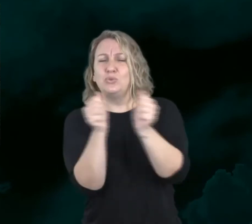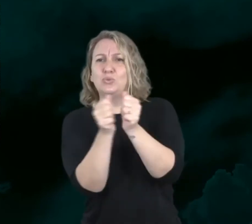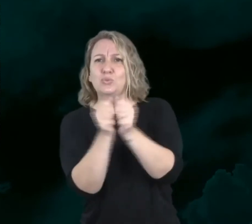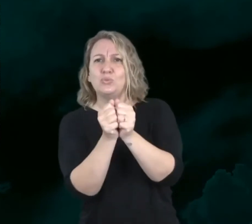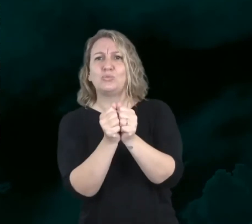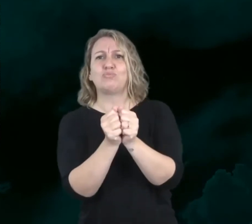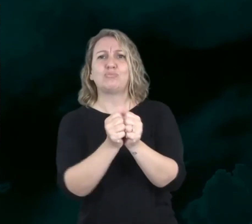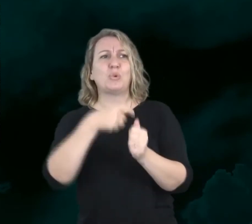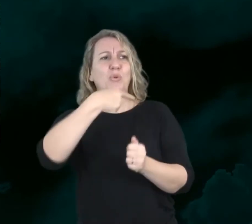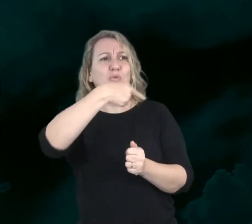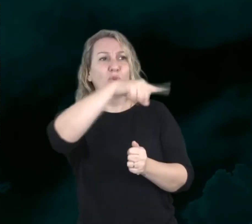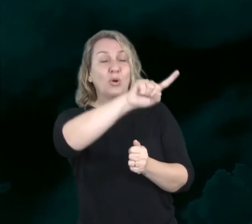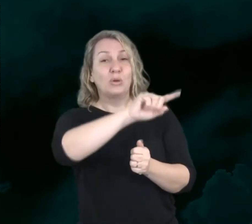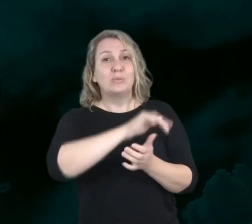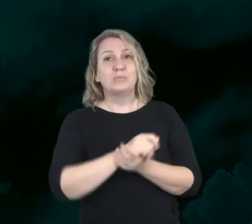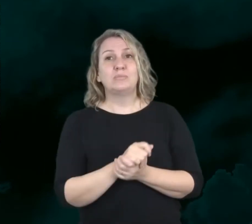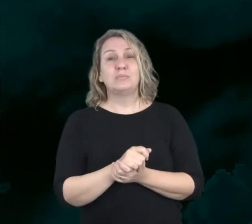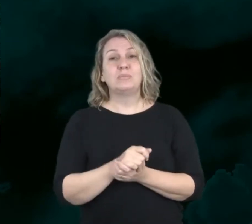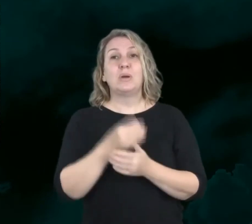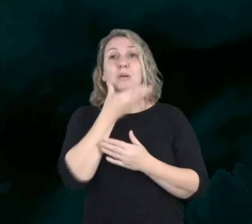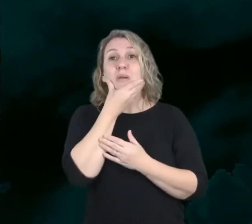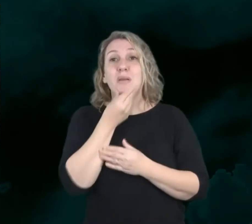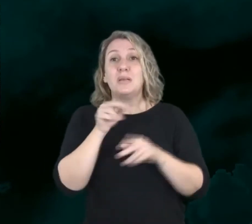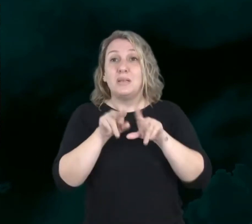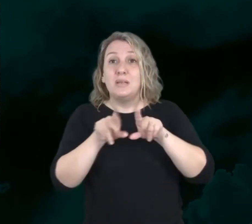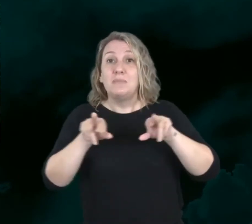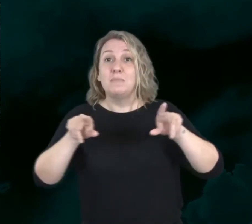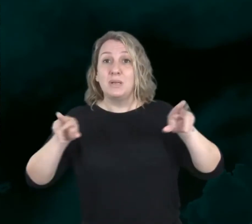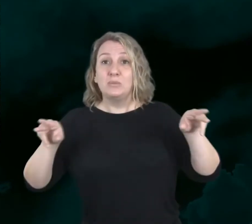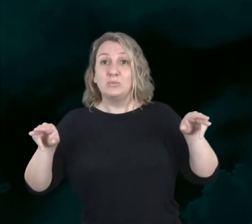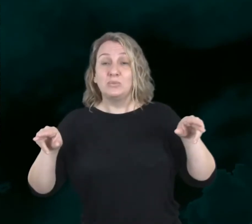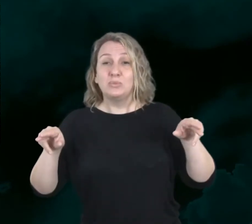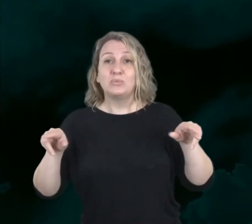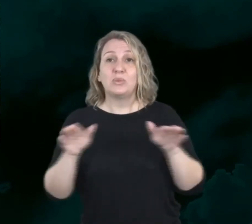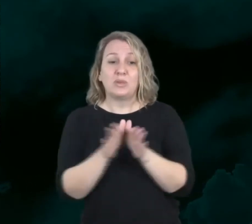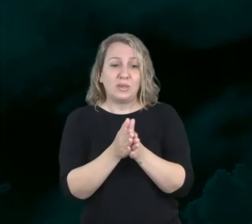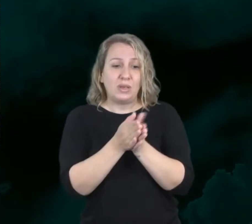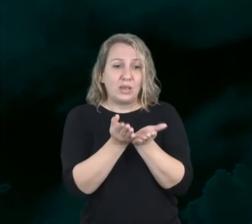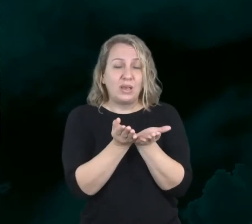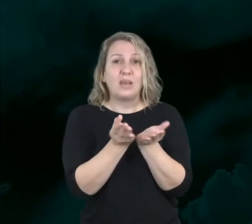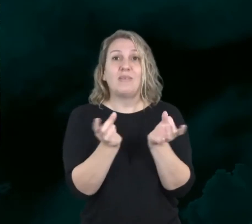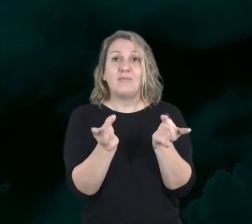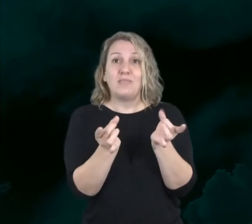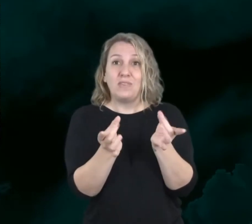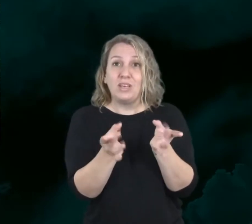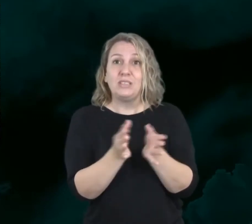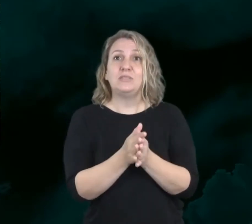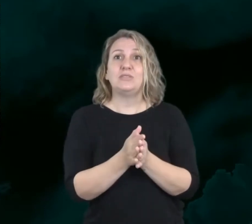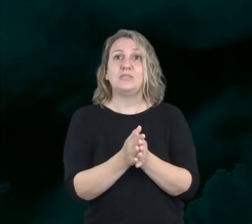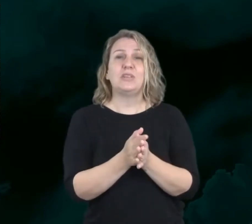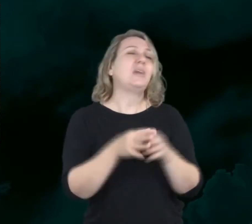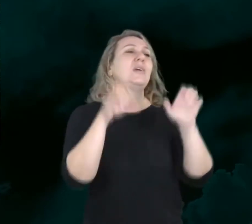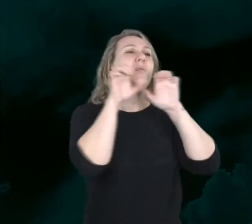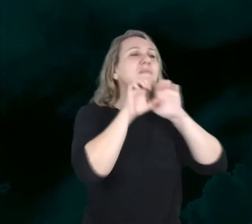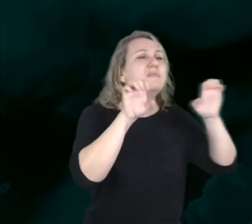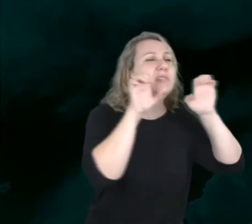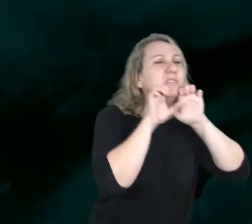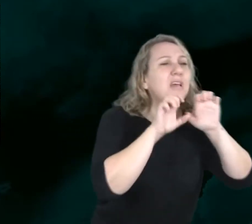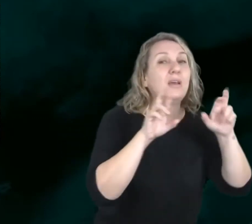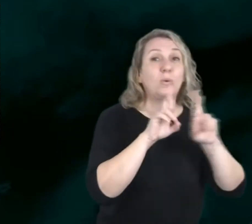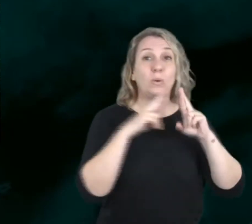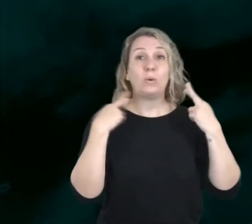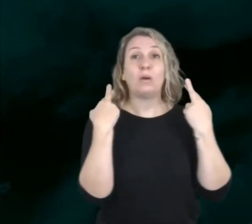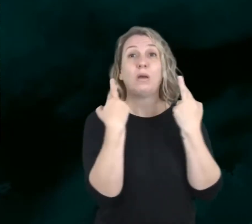nossos missionários, estão nas ruas para pregar o evangelho do reino através dos